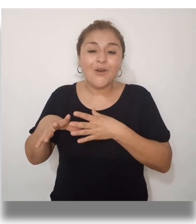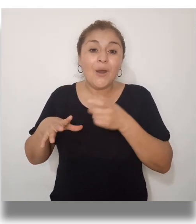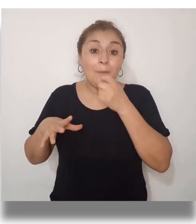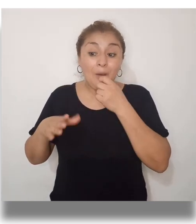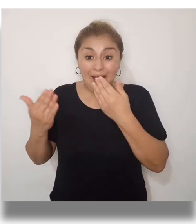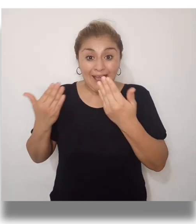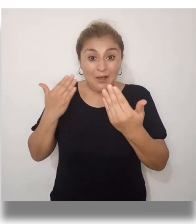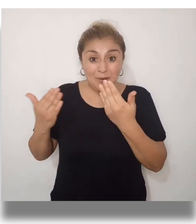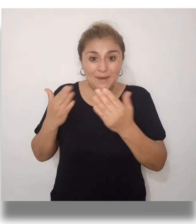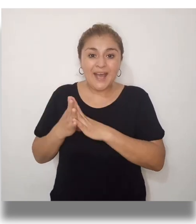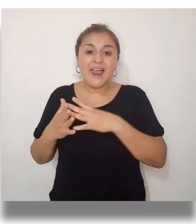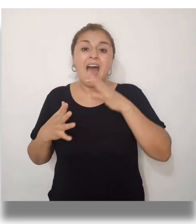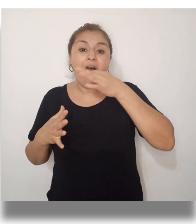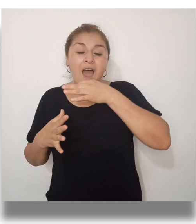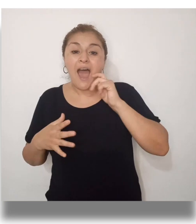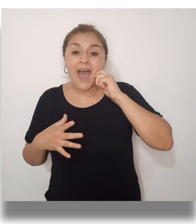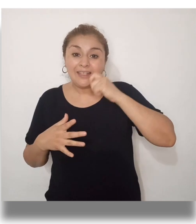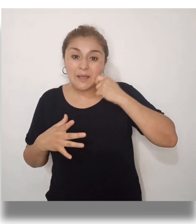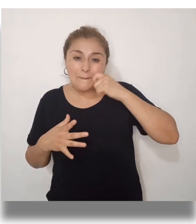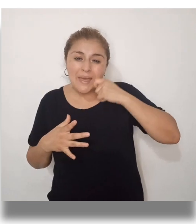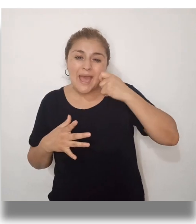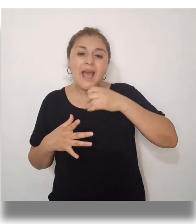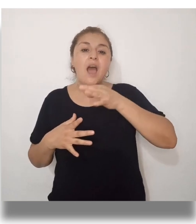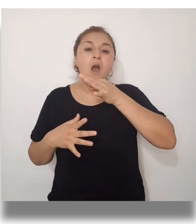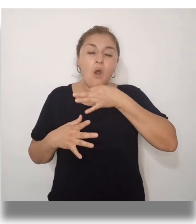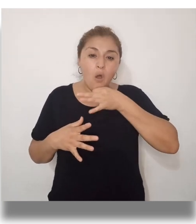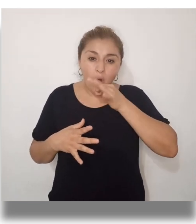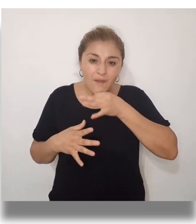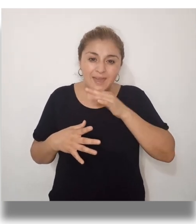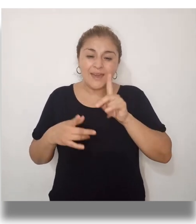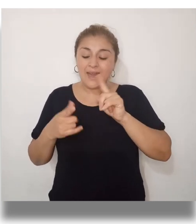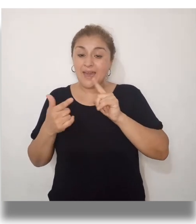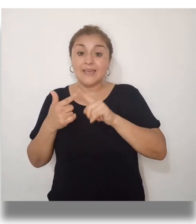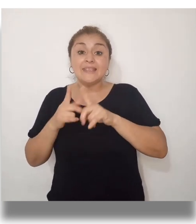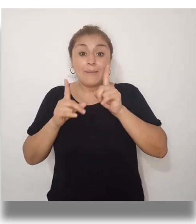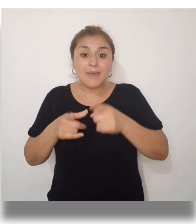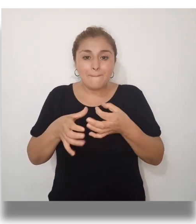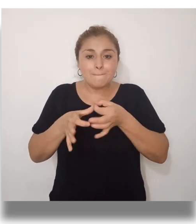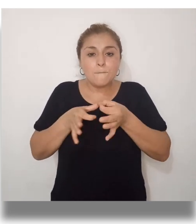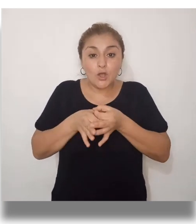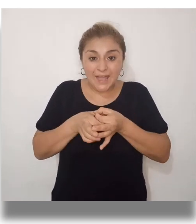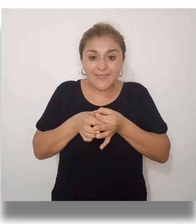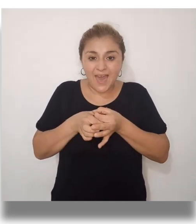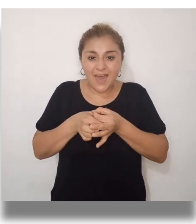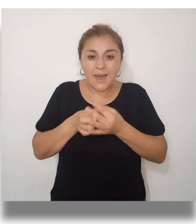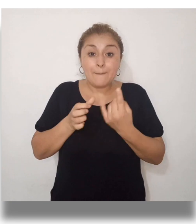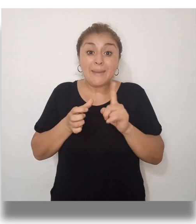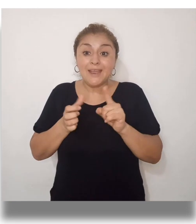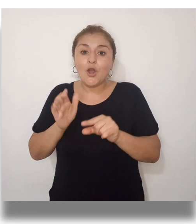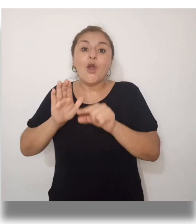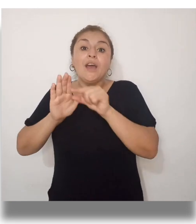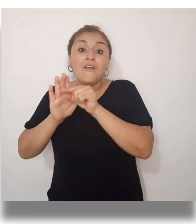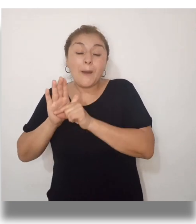una oveja una moneda y el hijo menor de un padre